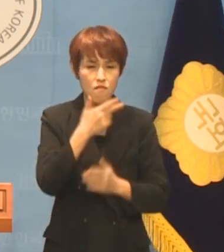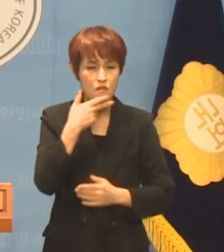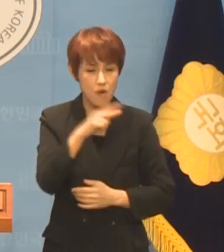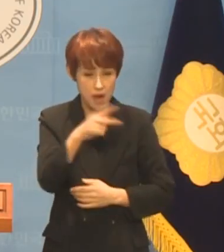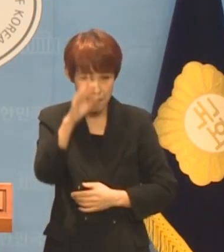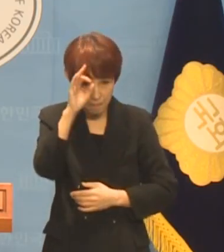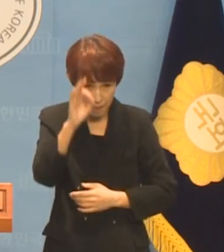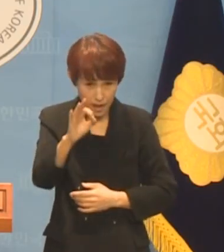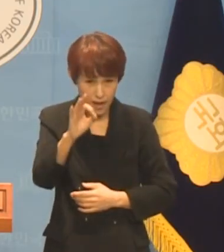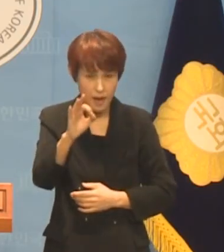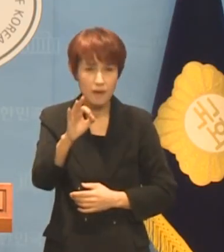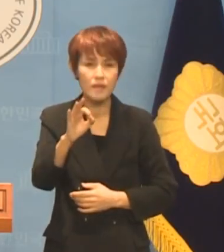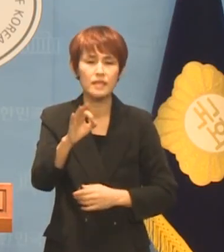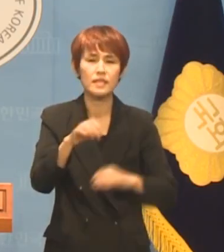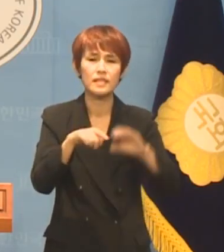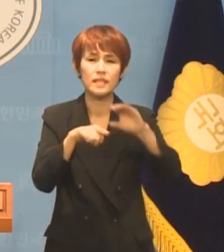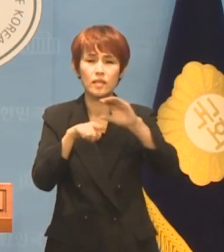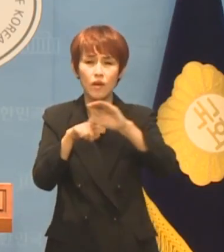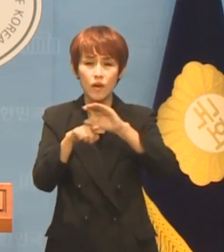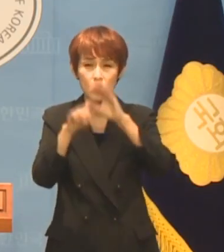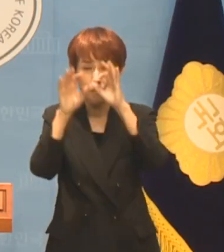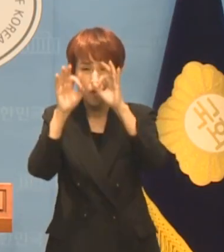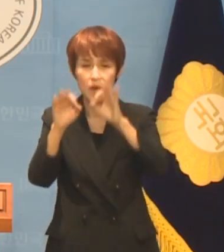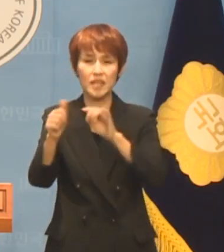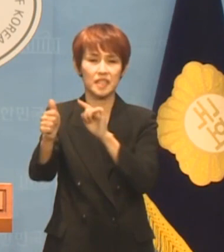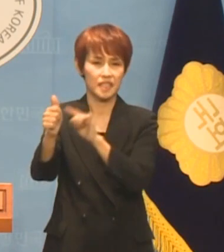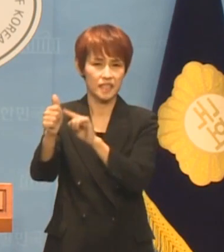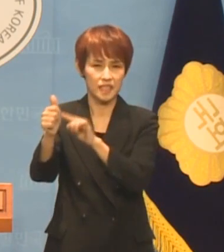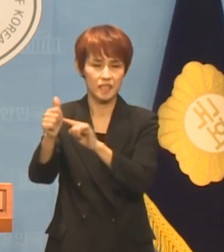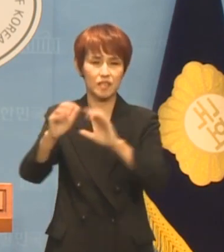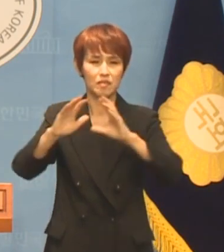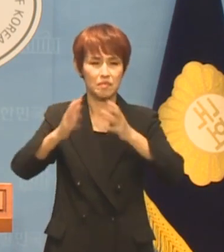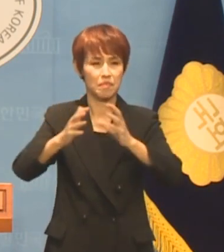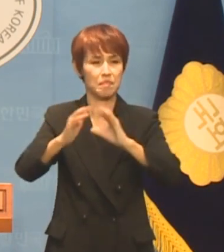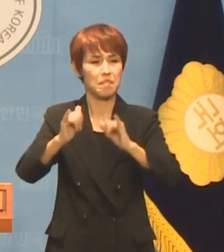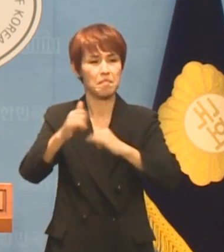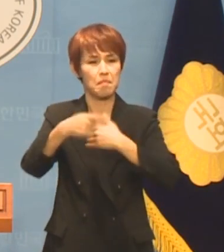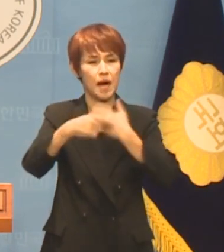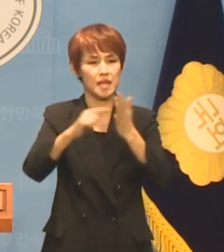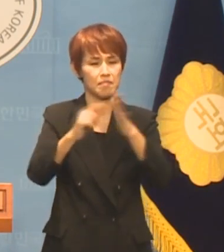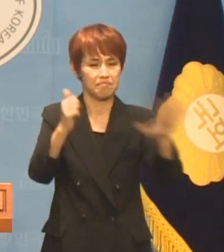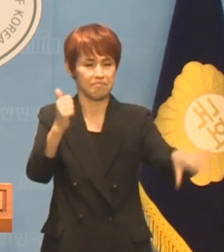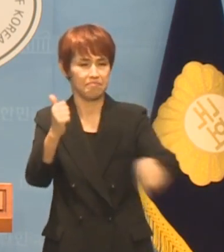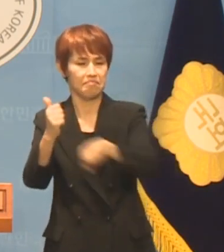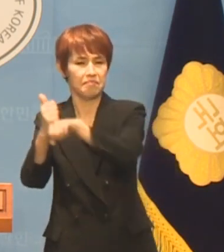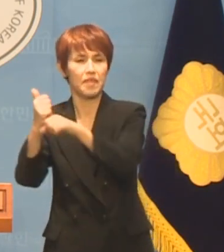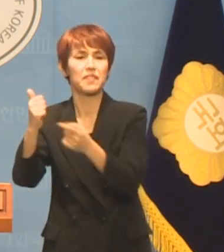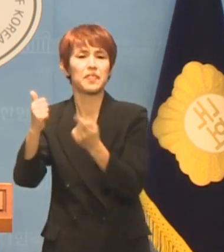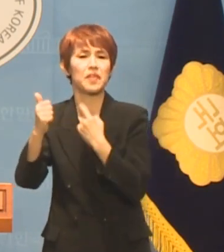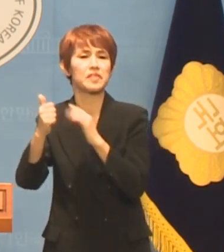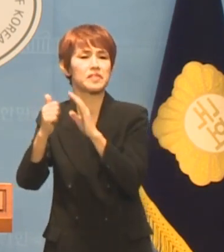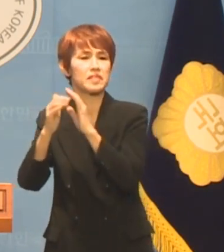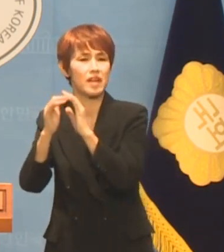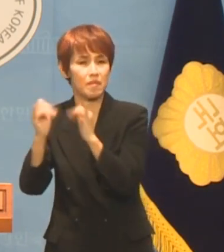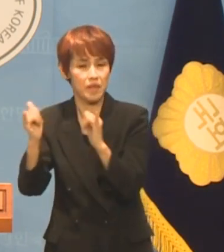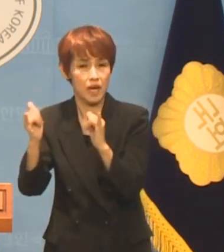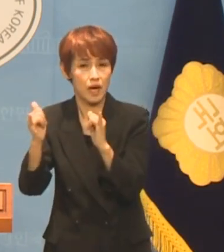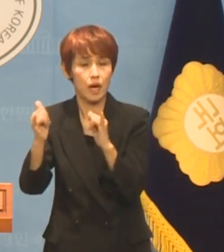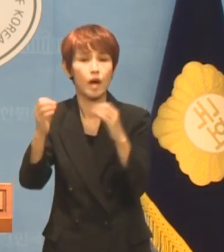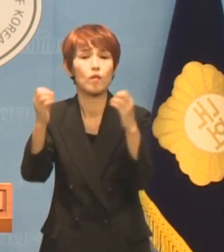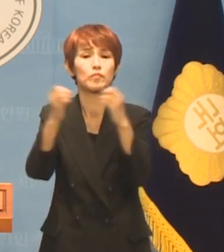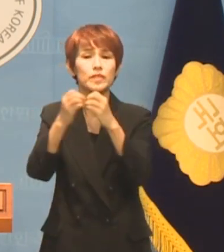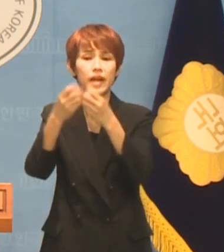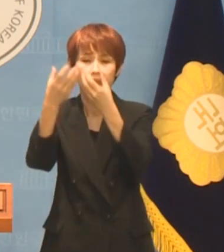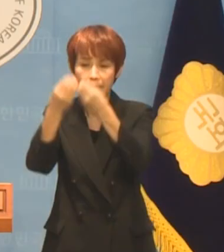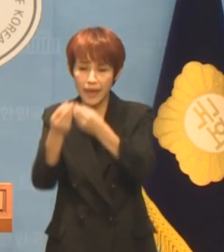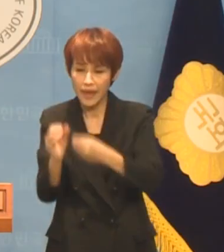국립국어원 표준국어대사전에 그는 군중의 마음을 휘어잡는 유능한 선동가였다라는 문장이 그 첫